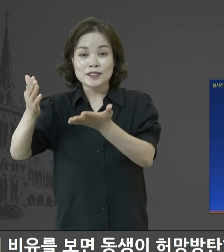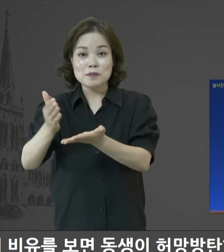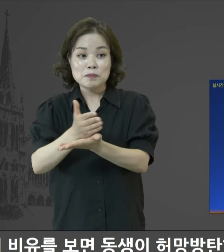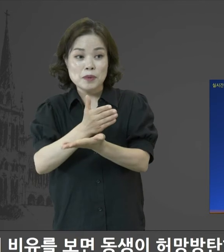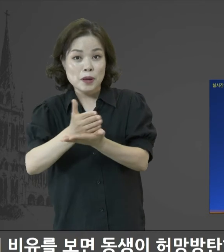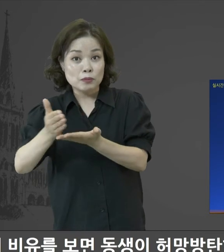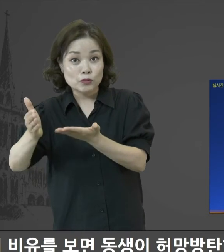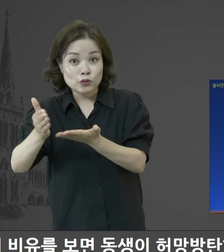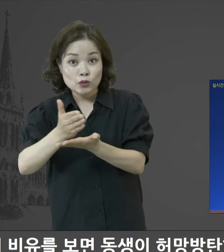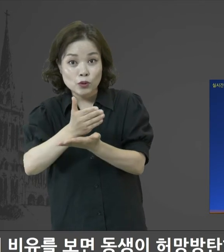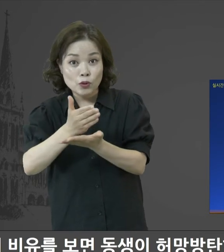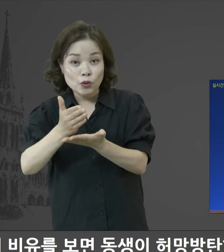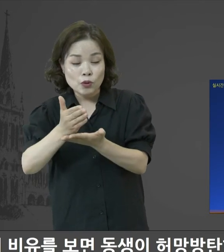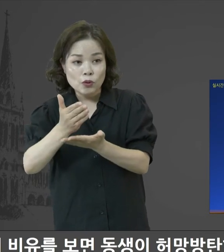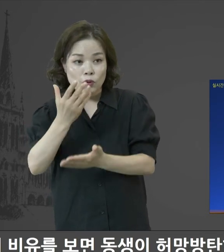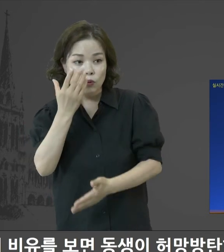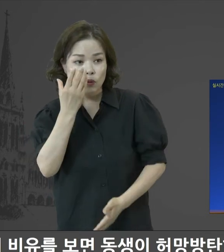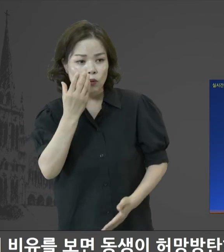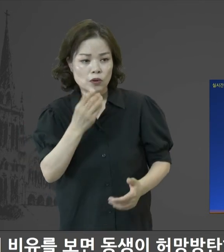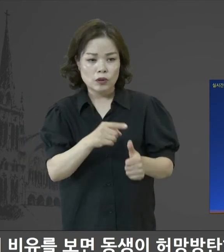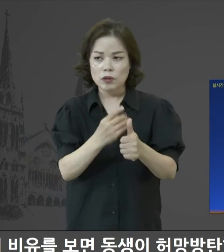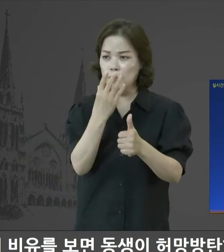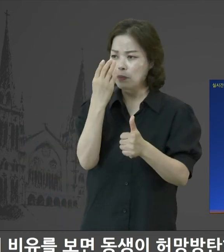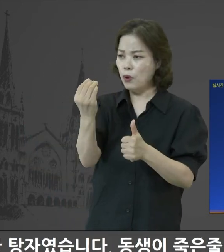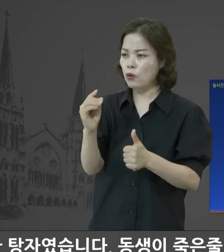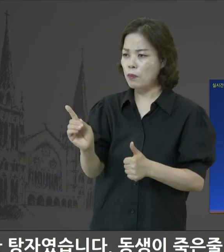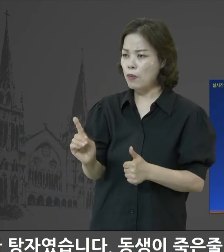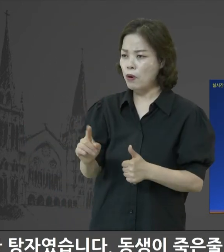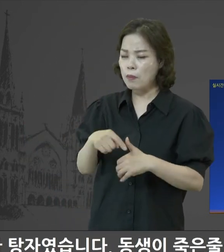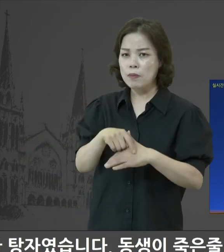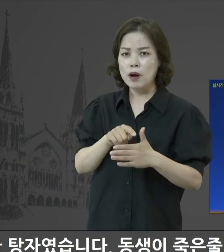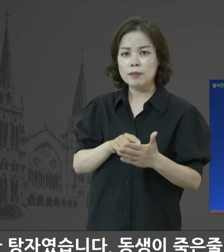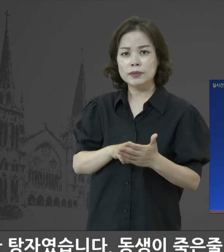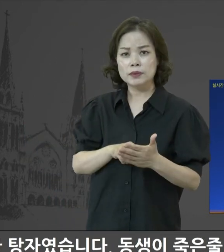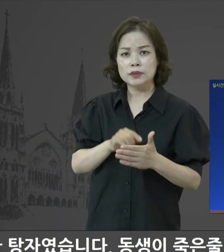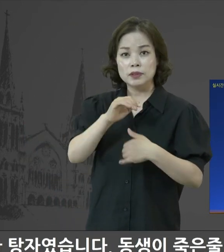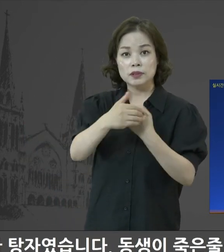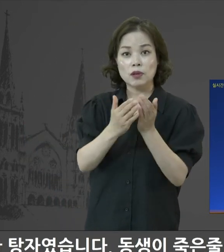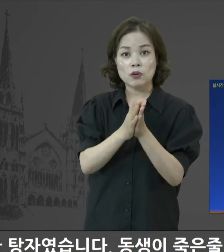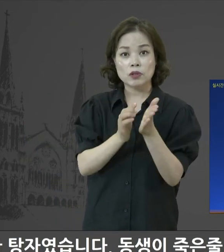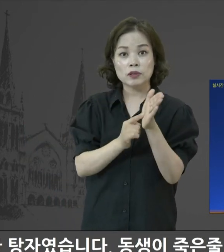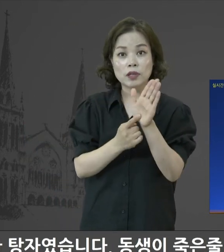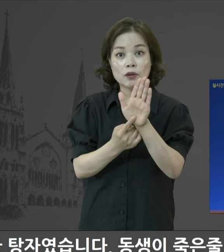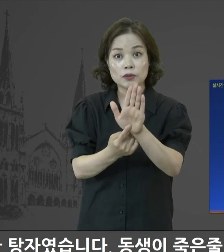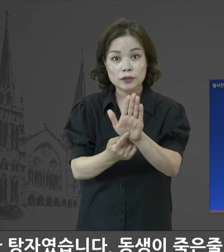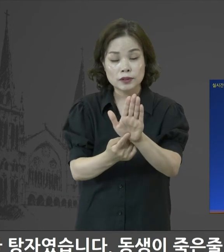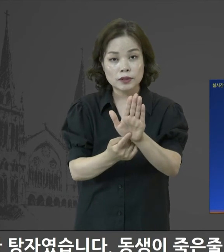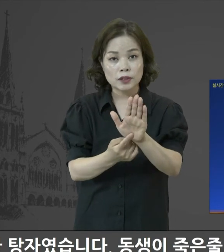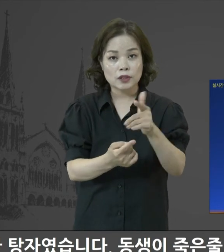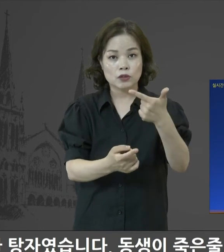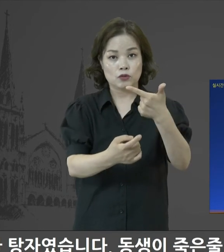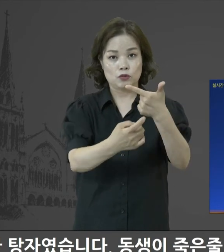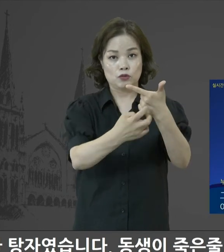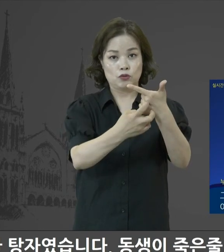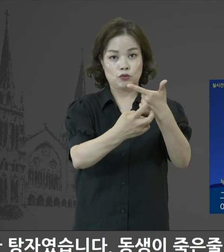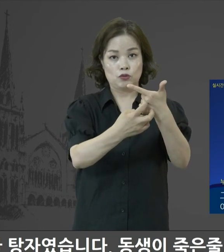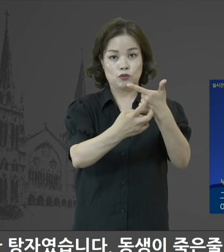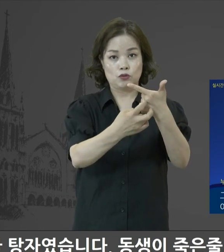베푸는 것을 보면서 어떤 마음이 들었는지 성경 보고 확인합니다. 누가복음 15장 28절.